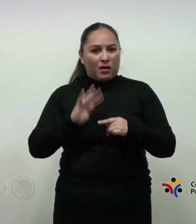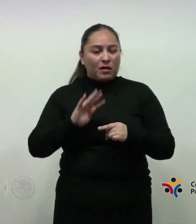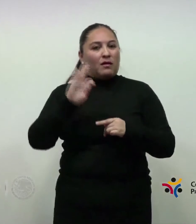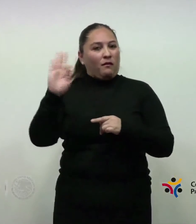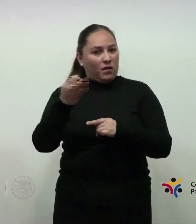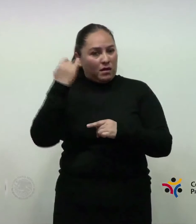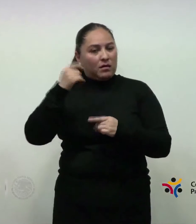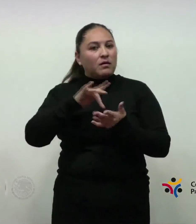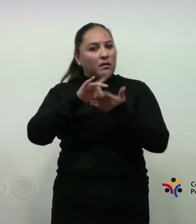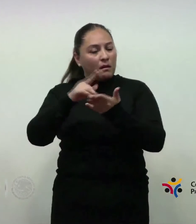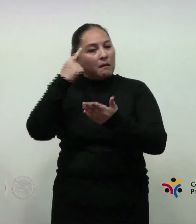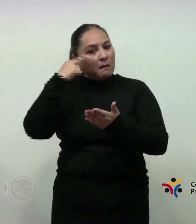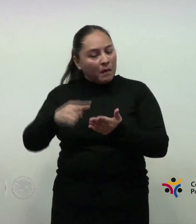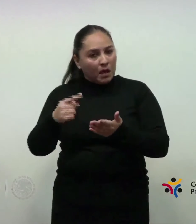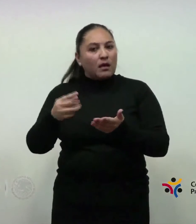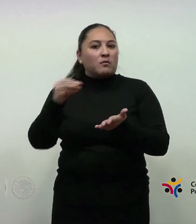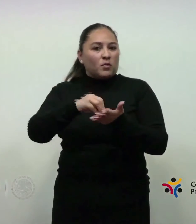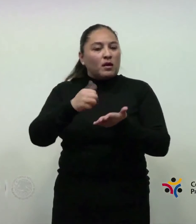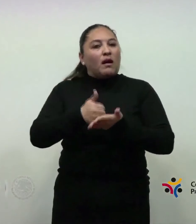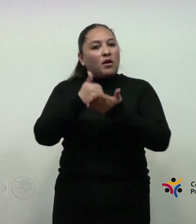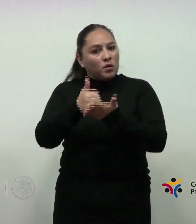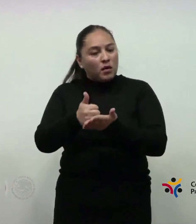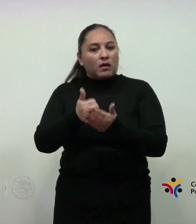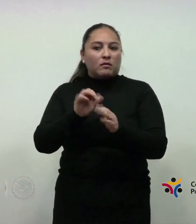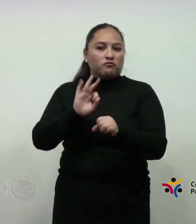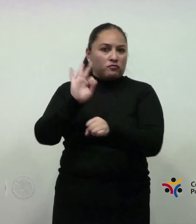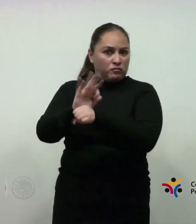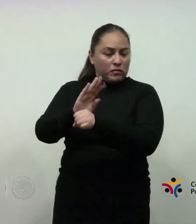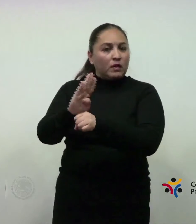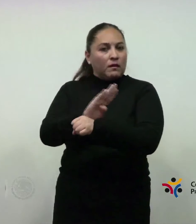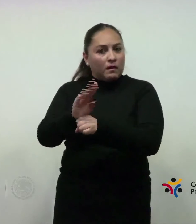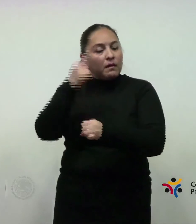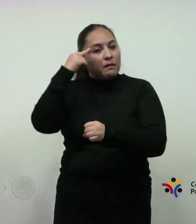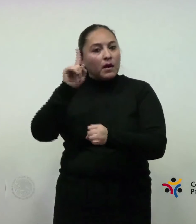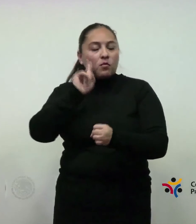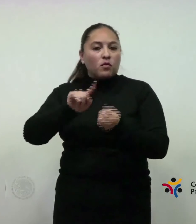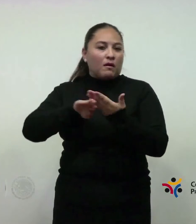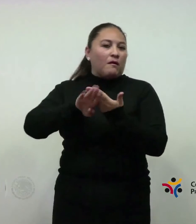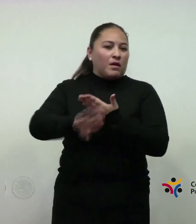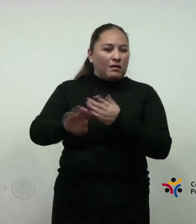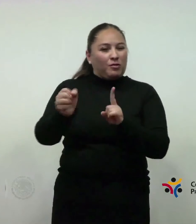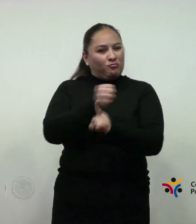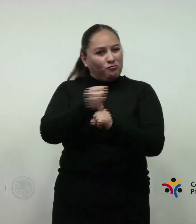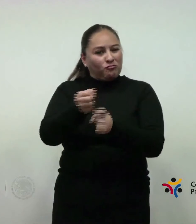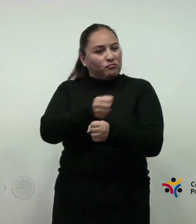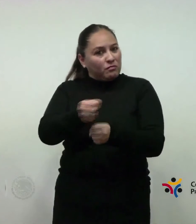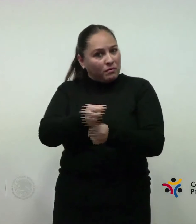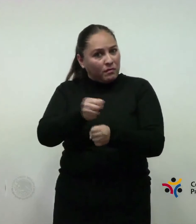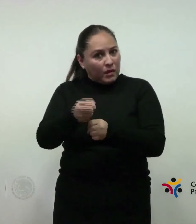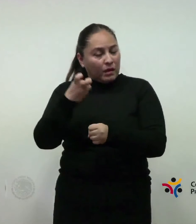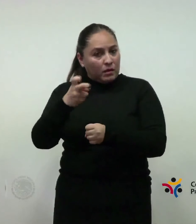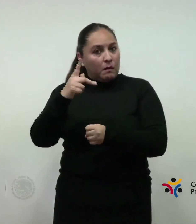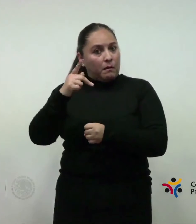para implementar y ejecutar programas de prevención de la violencia contra las mujeres haymet